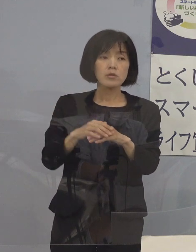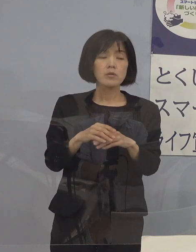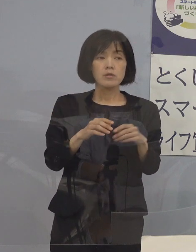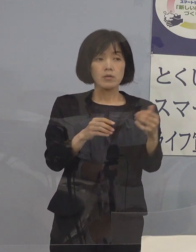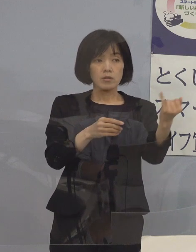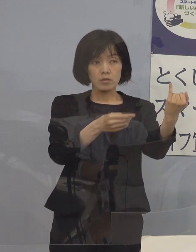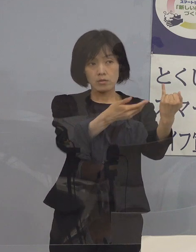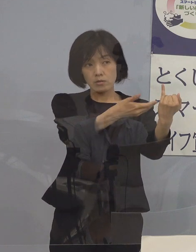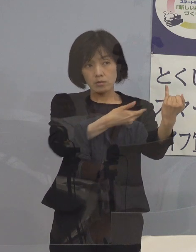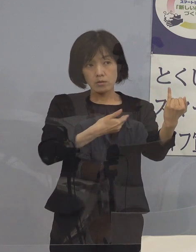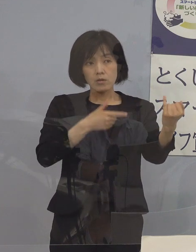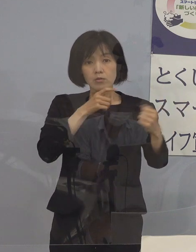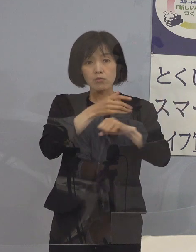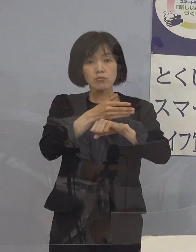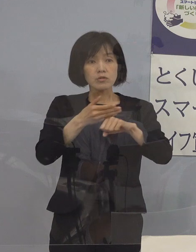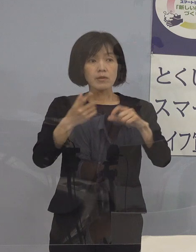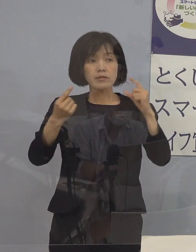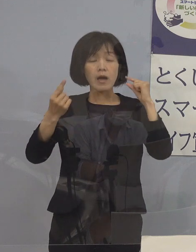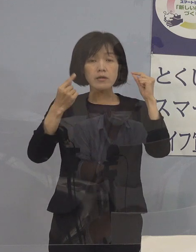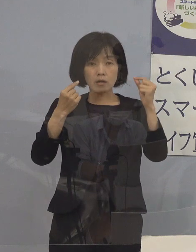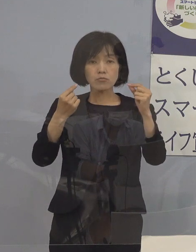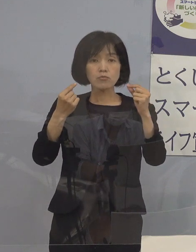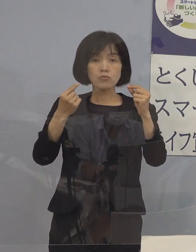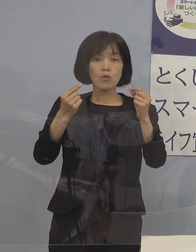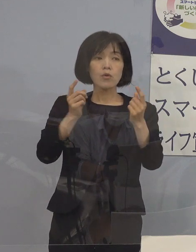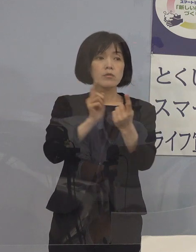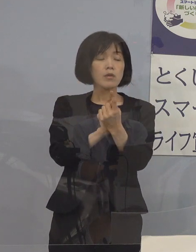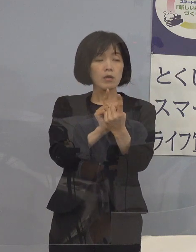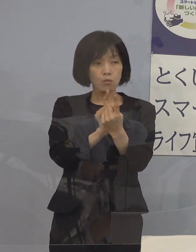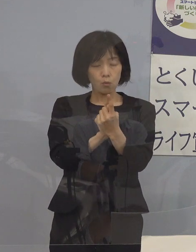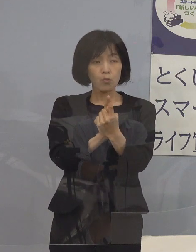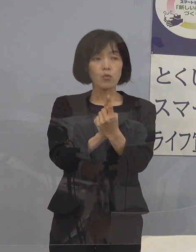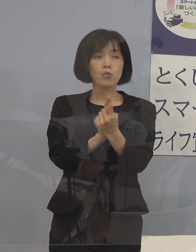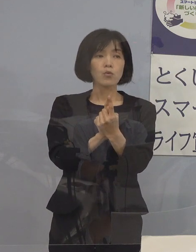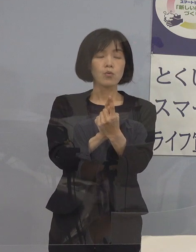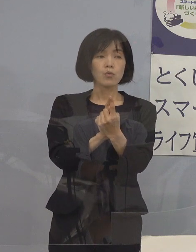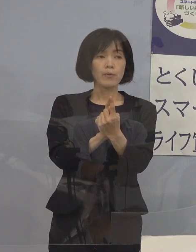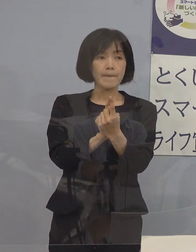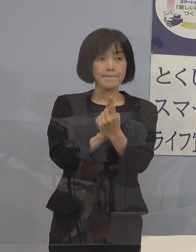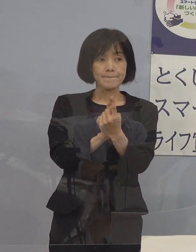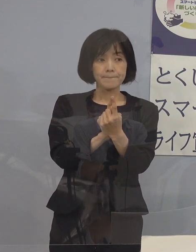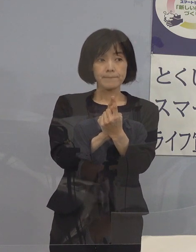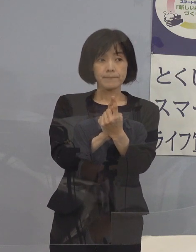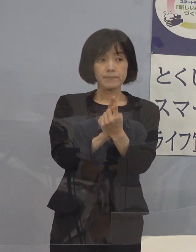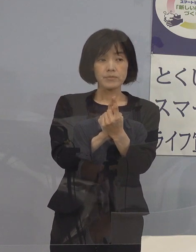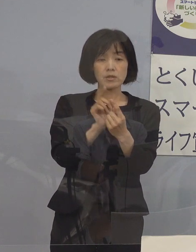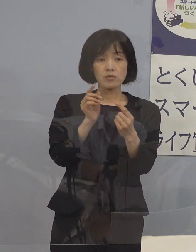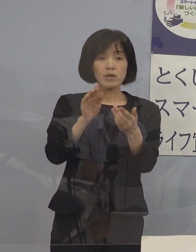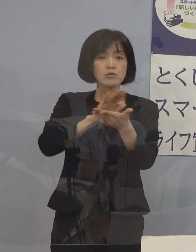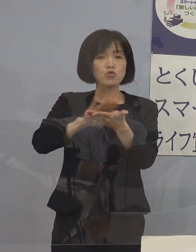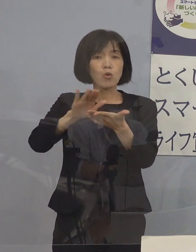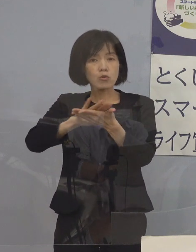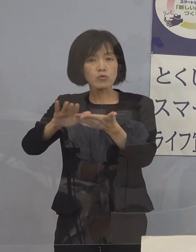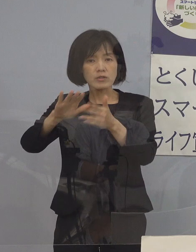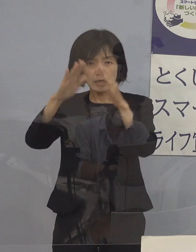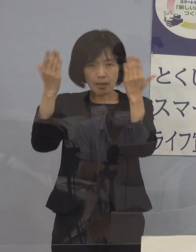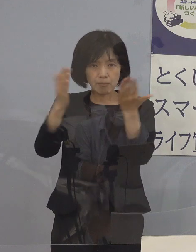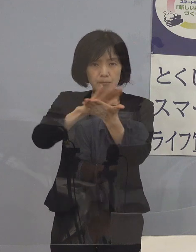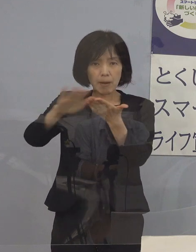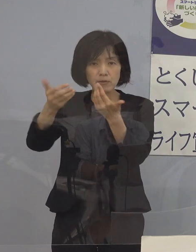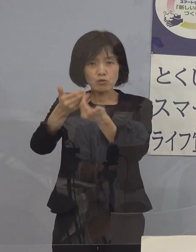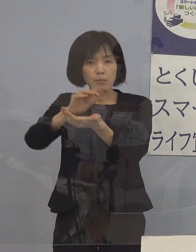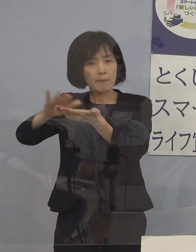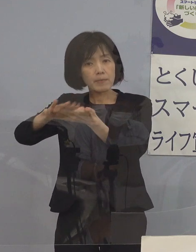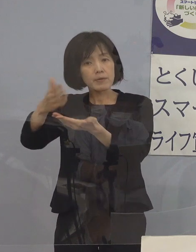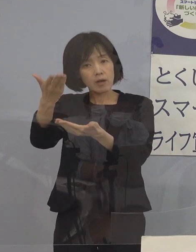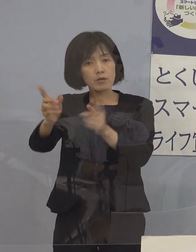今日は徳島大学東京院さんの対応として何か全部消毒され たのか、はい、というよ